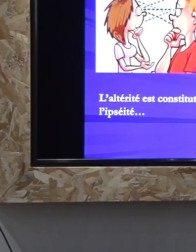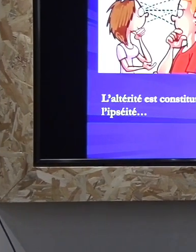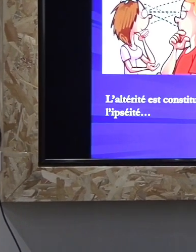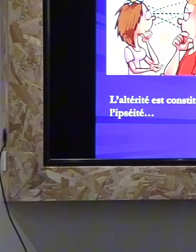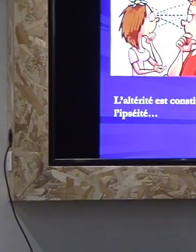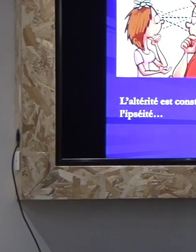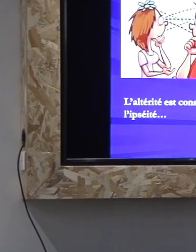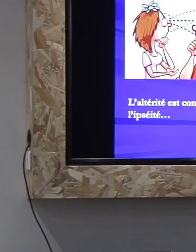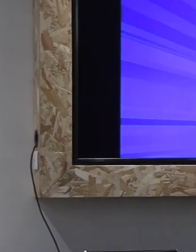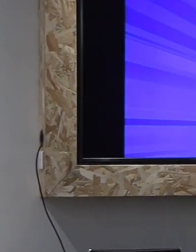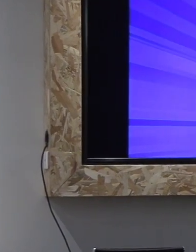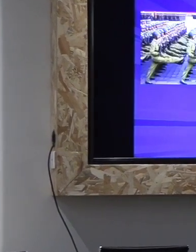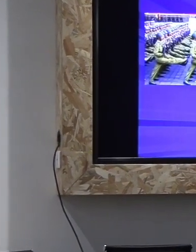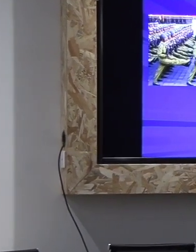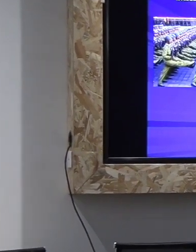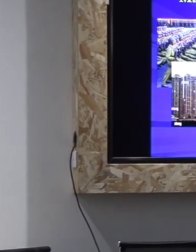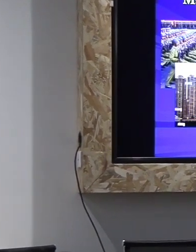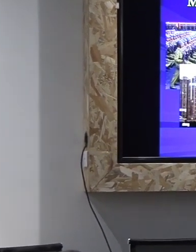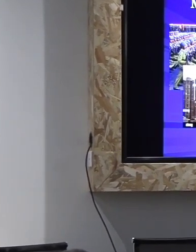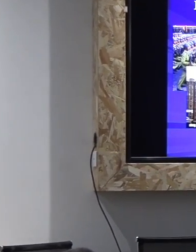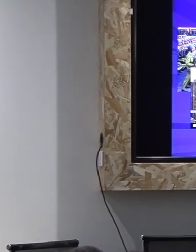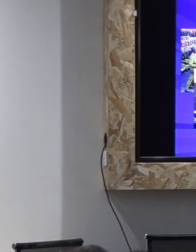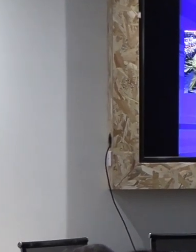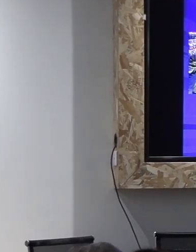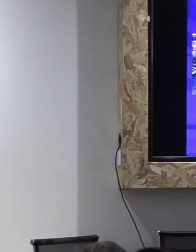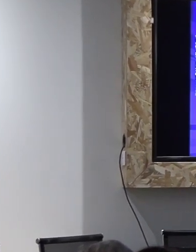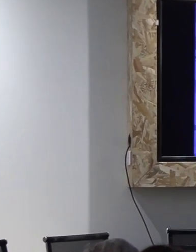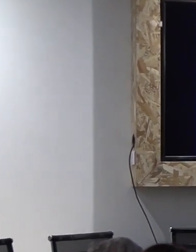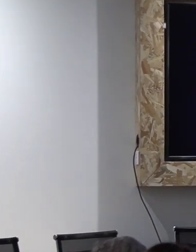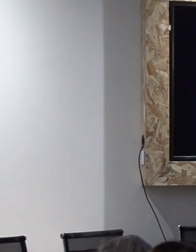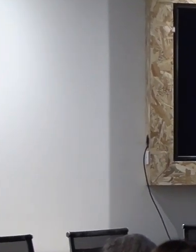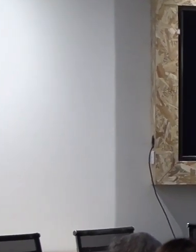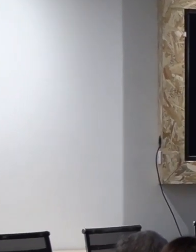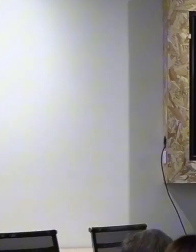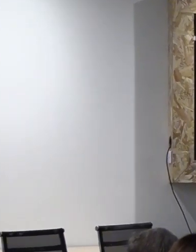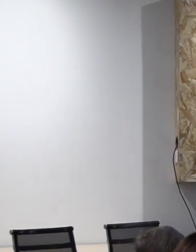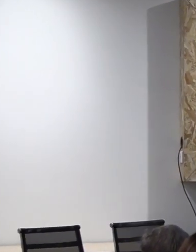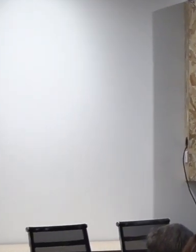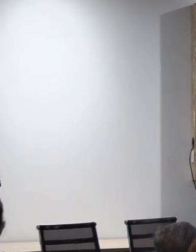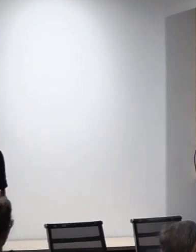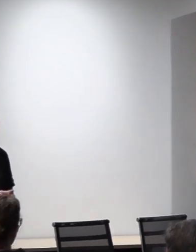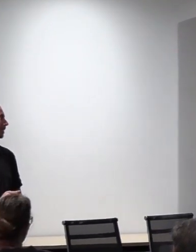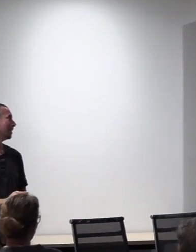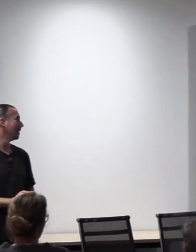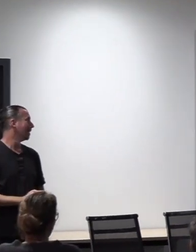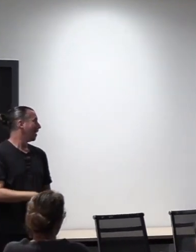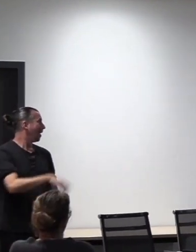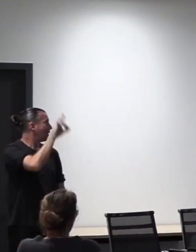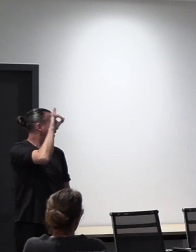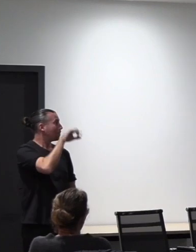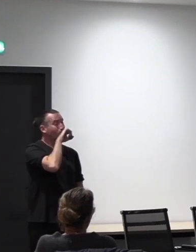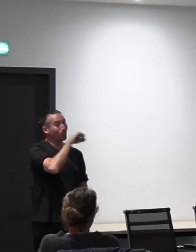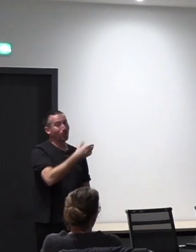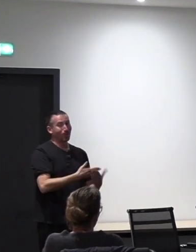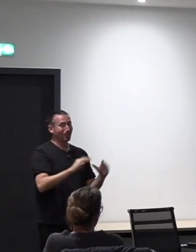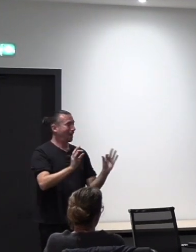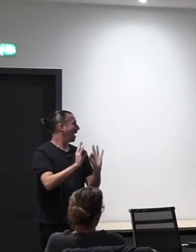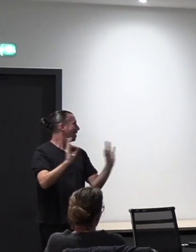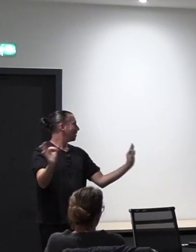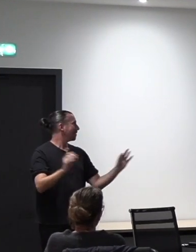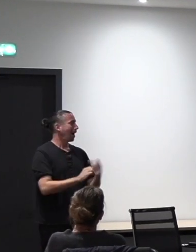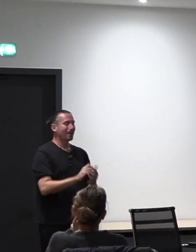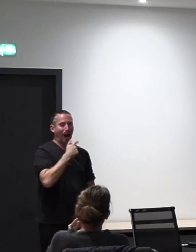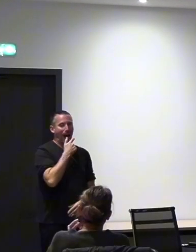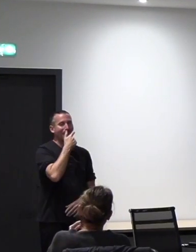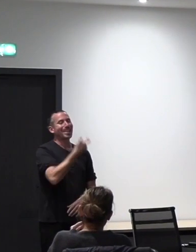sinon on serait dans l'enfer. Hein? On voit ce que c'est que l'enfer. Bonjour l'uniformité. J'aime bien cette phrase de